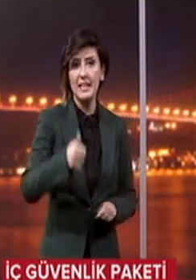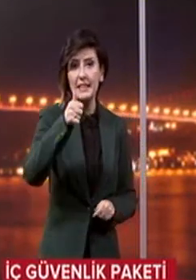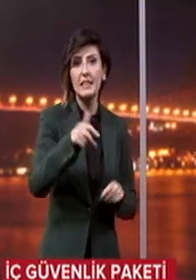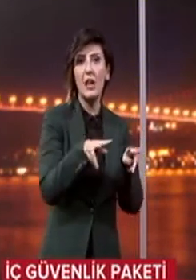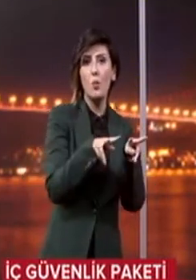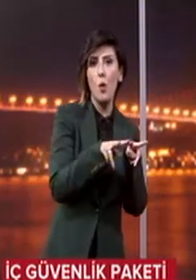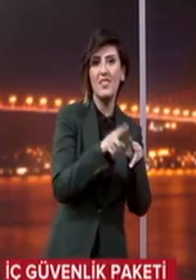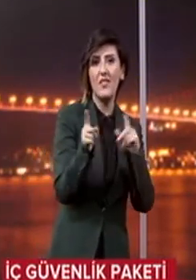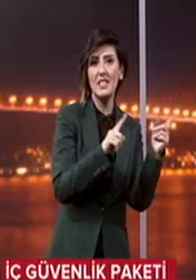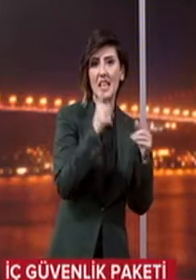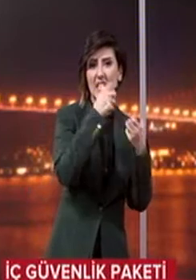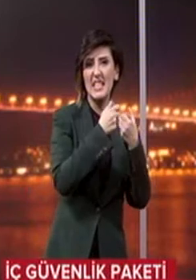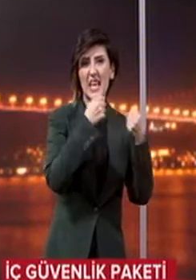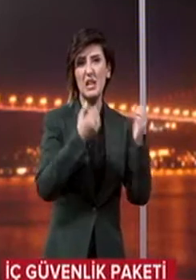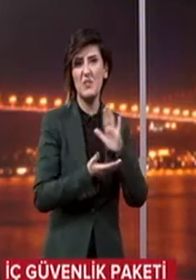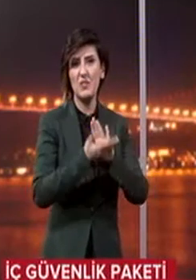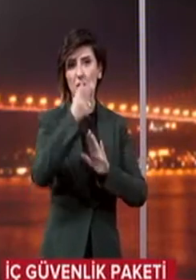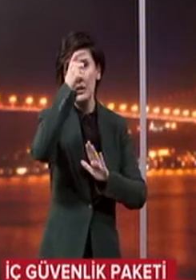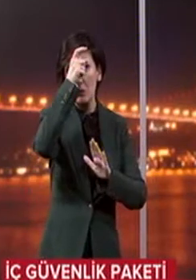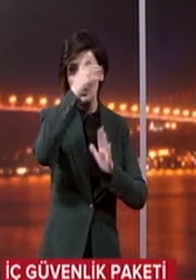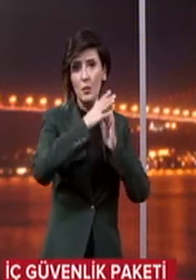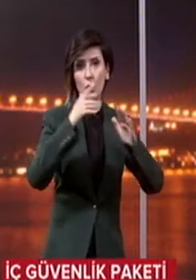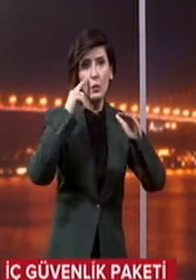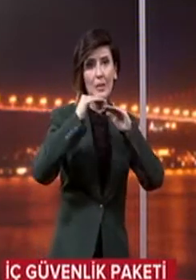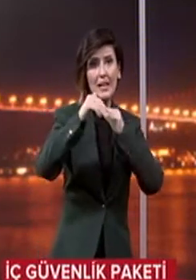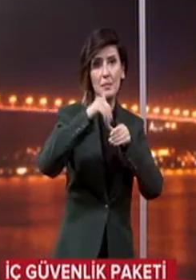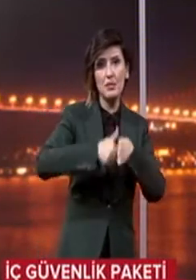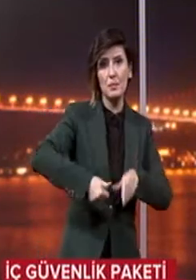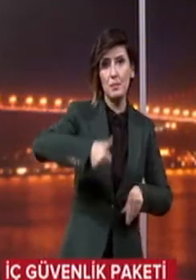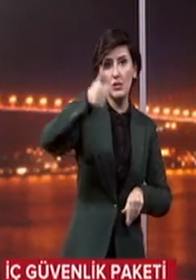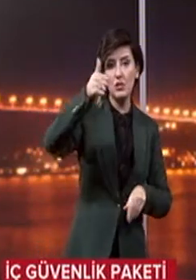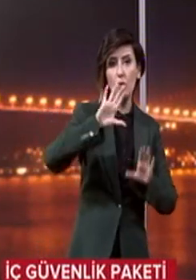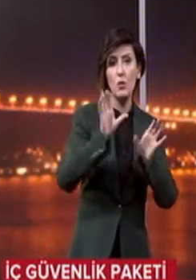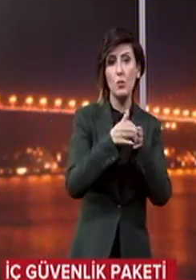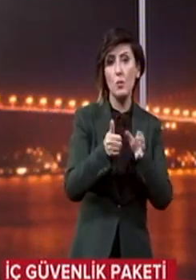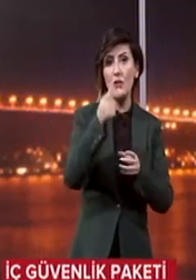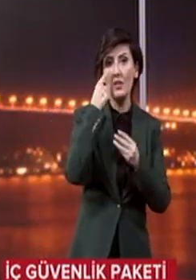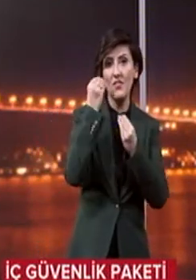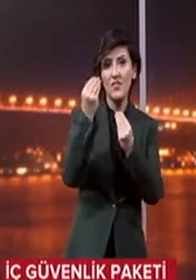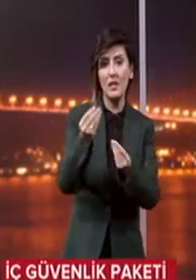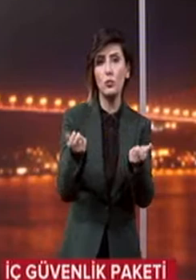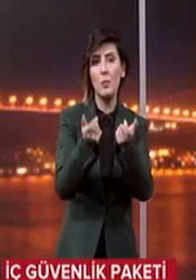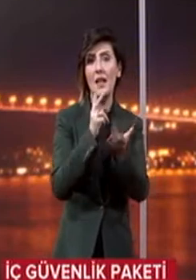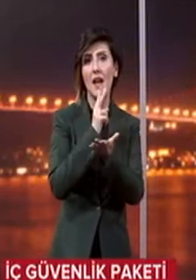İktidarla muhalefet arasında gerilim tırmanırken Türkiye Büyük Millet Meclisi Başkanı Cemil Çiçek grup başkan vekilleriyle toplantı kararı aldı.